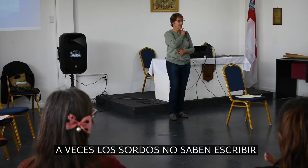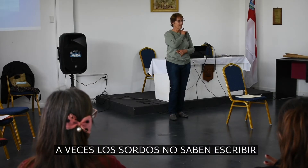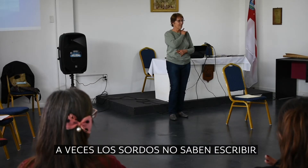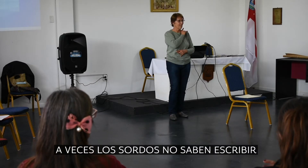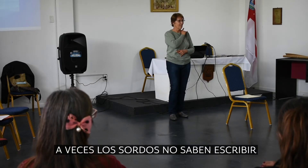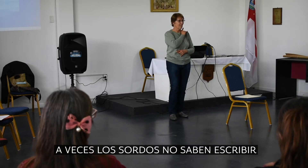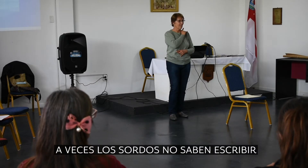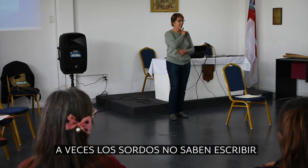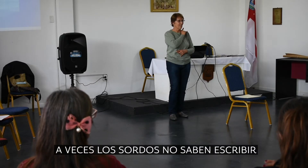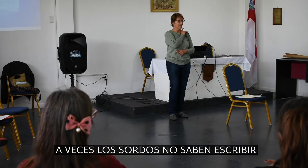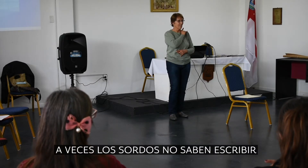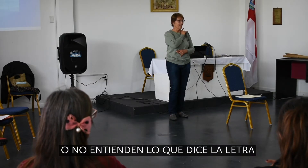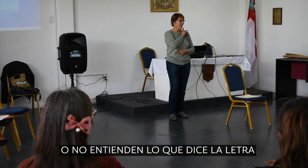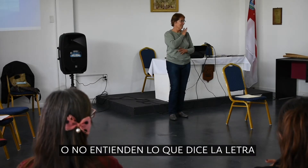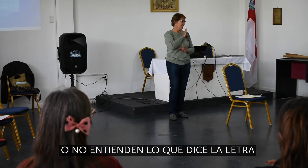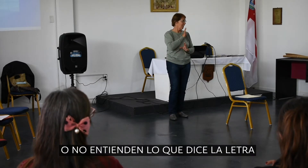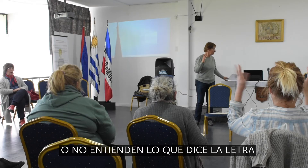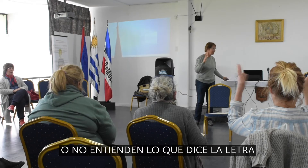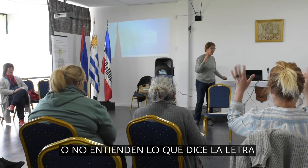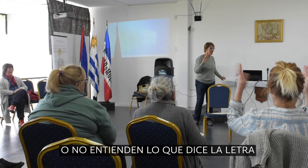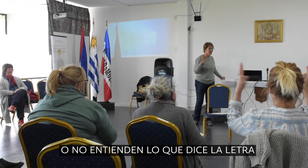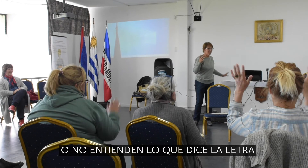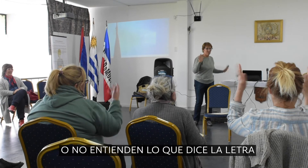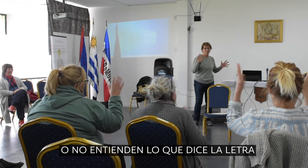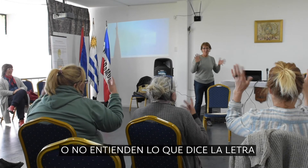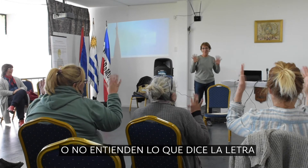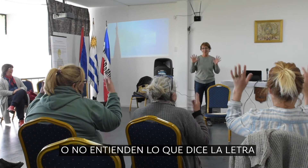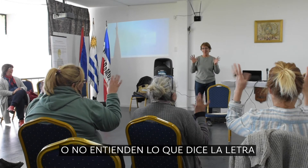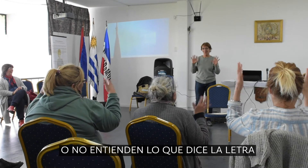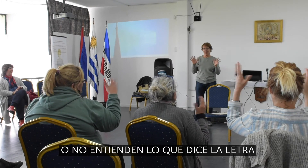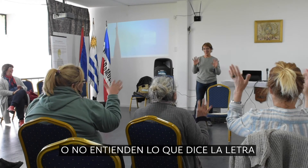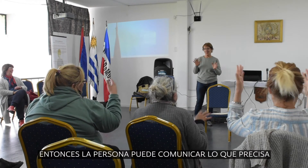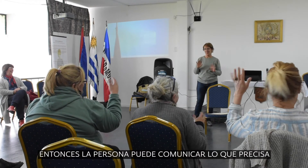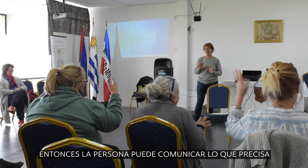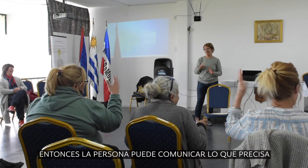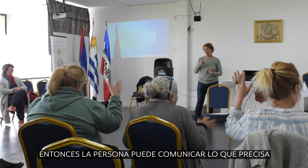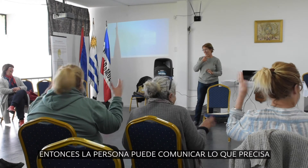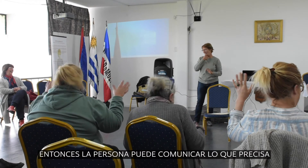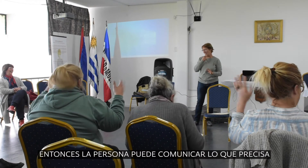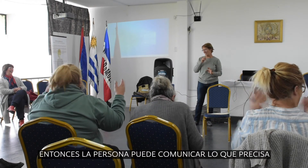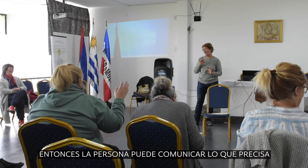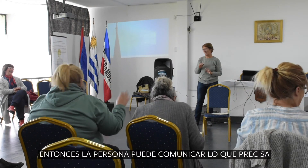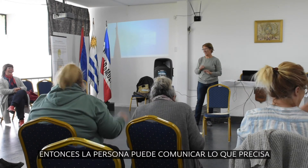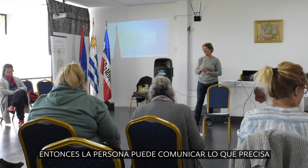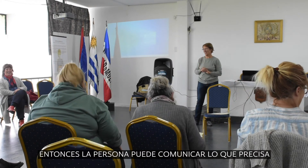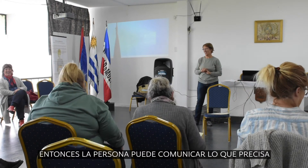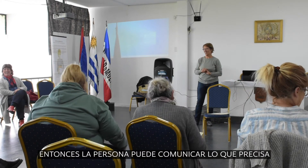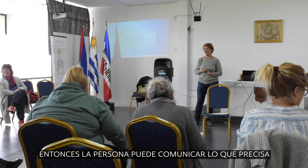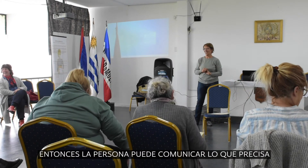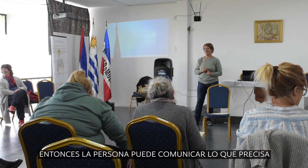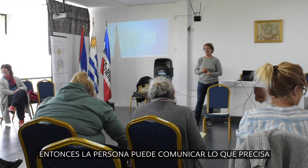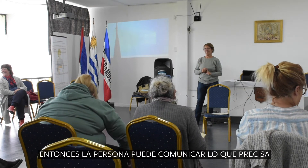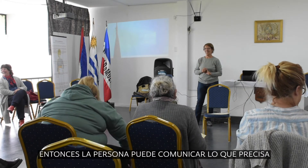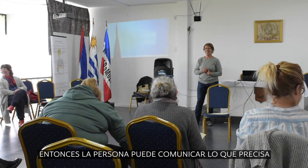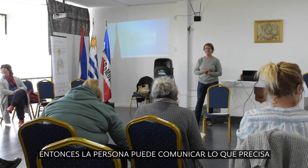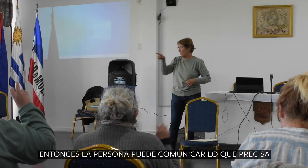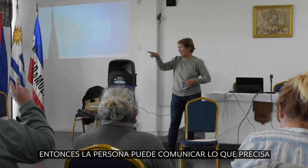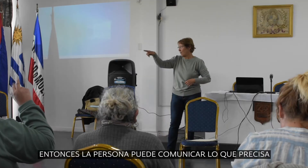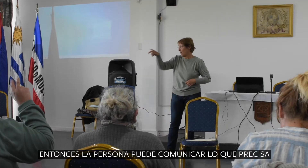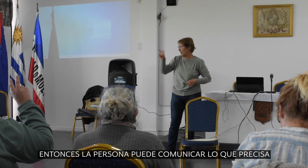algunos no entienden lo que dicen las letras, entonces las personas pueden comunicar lo que